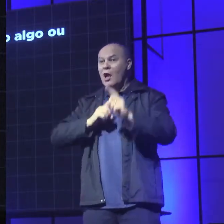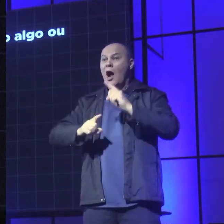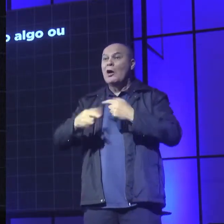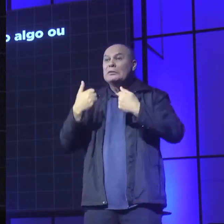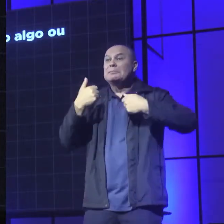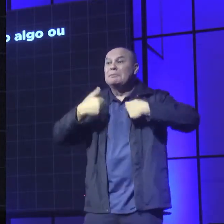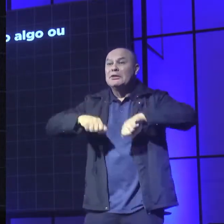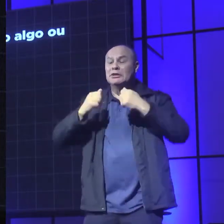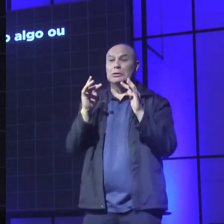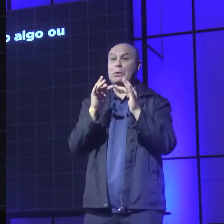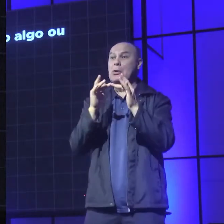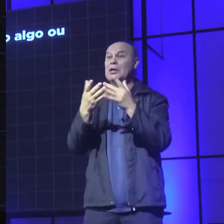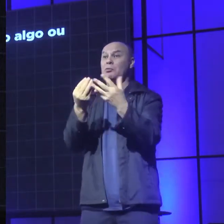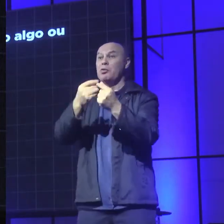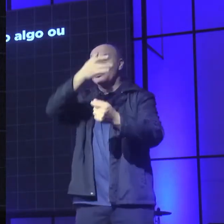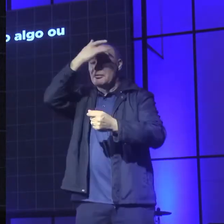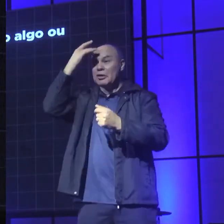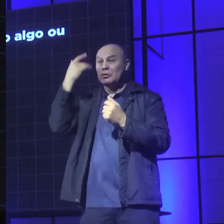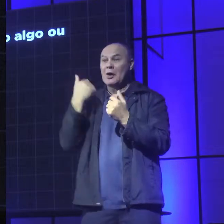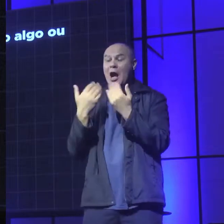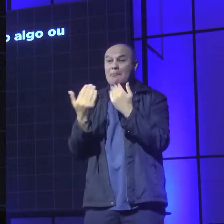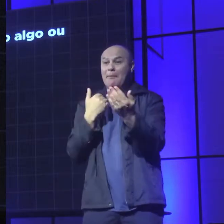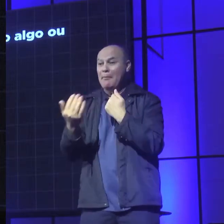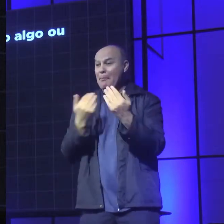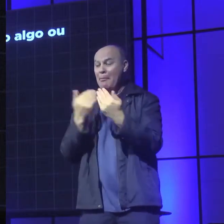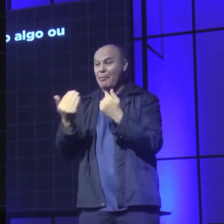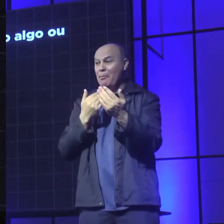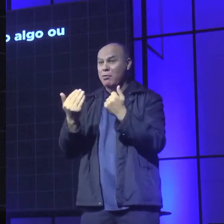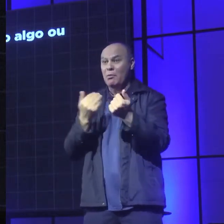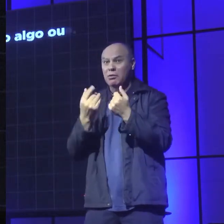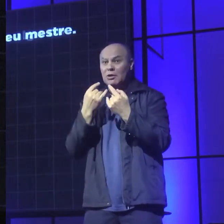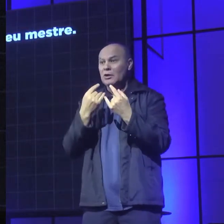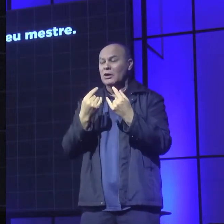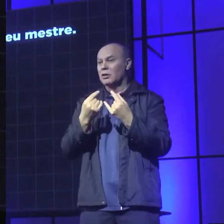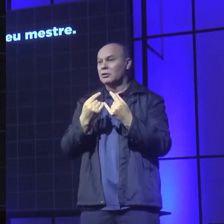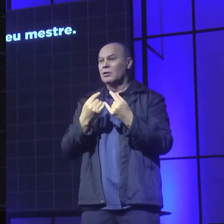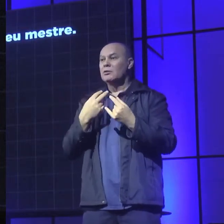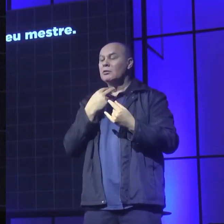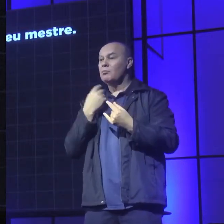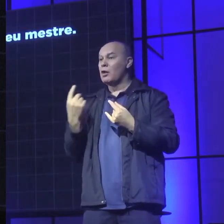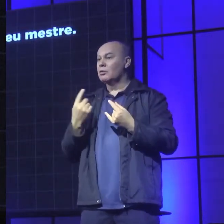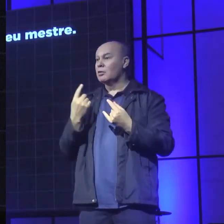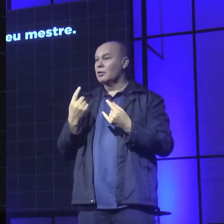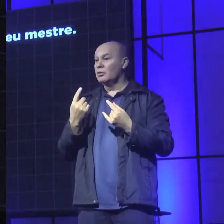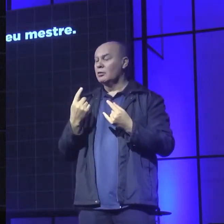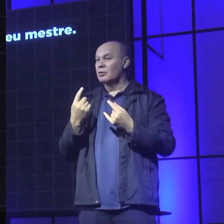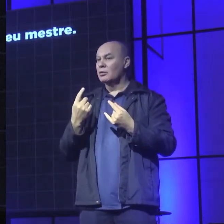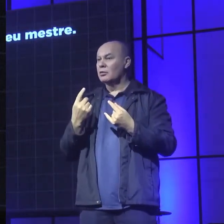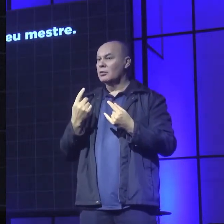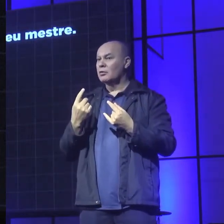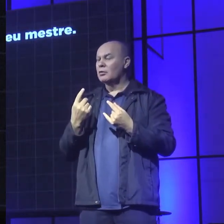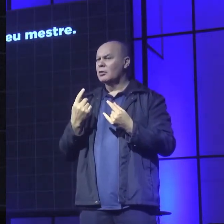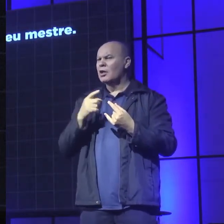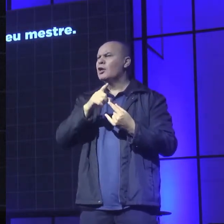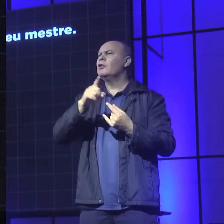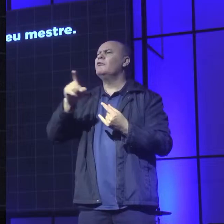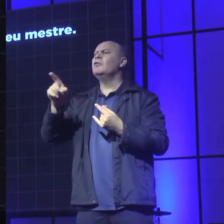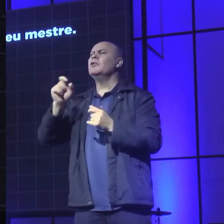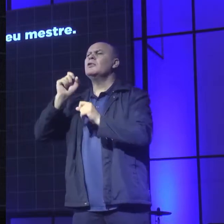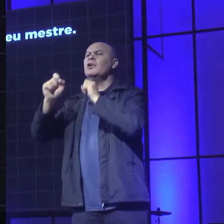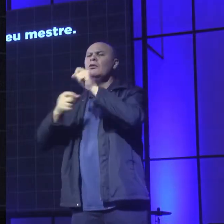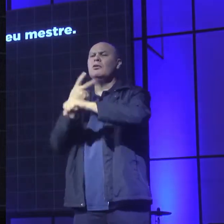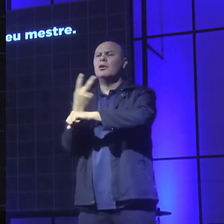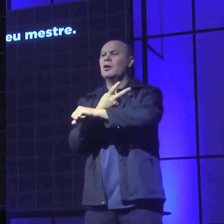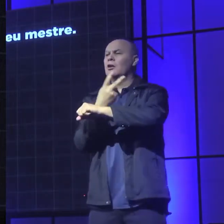entenda que o que você persegue define o seu mestre. Aquilo que te move, aquilo que te